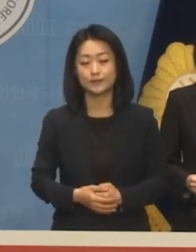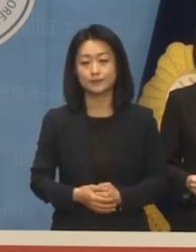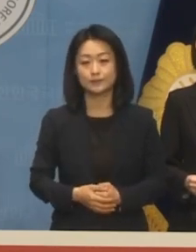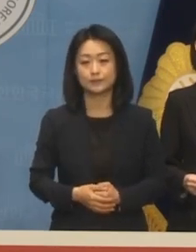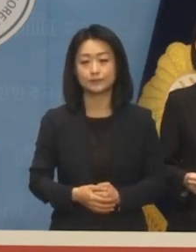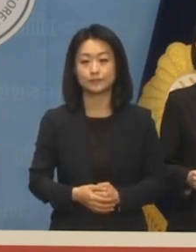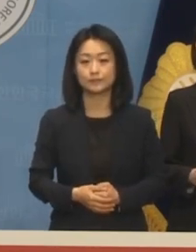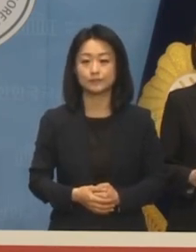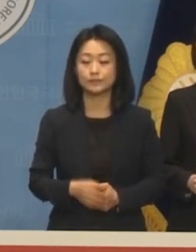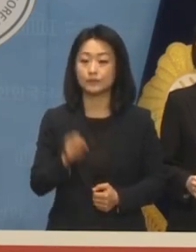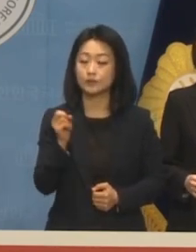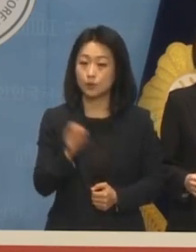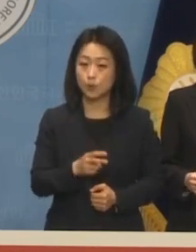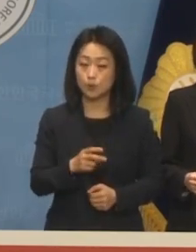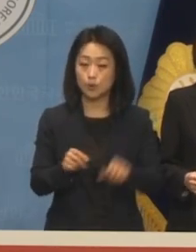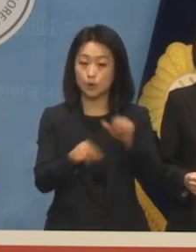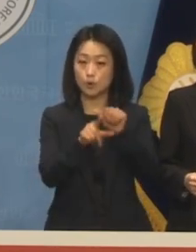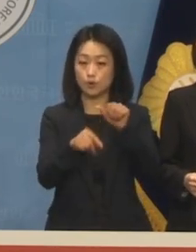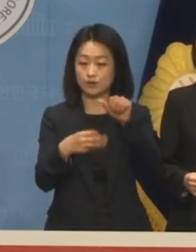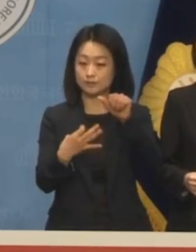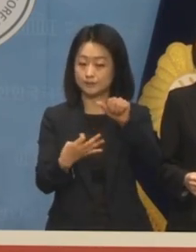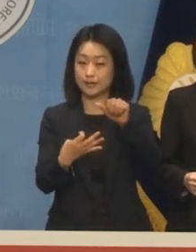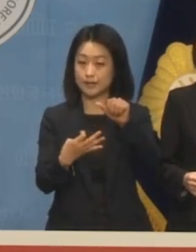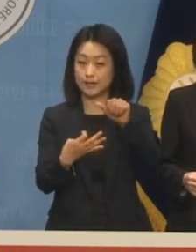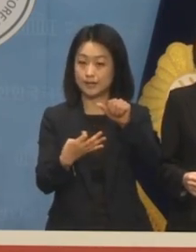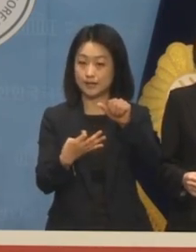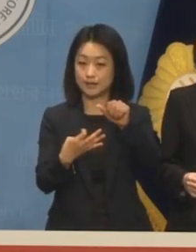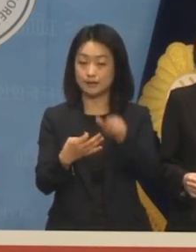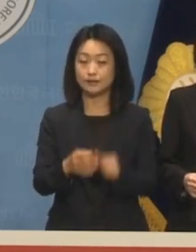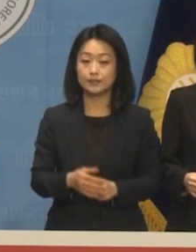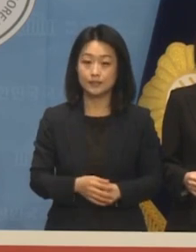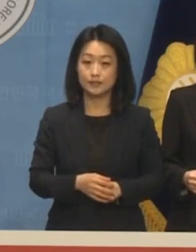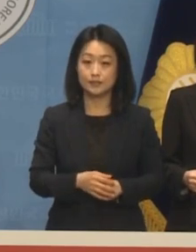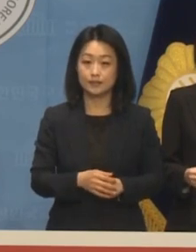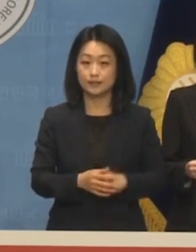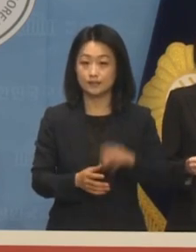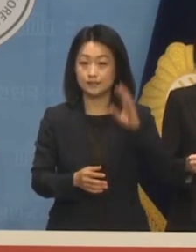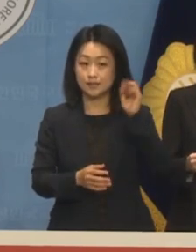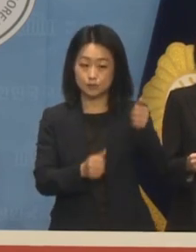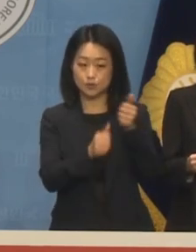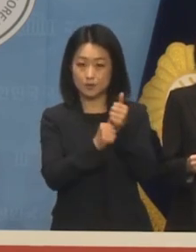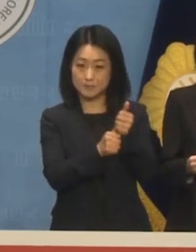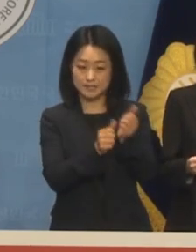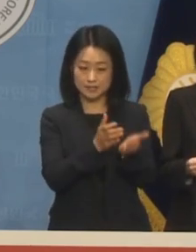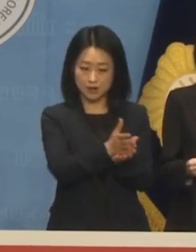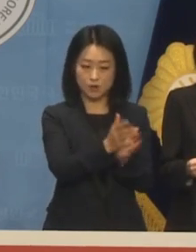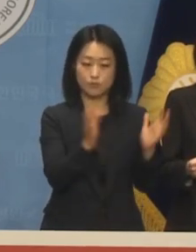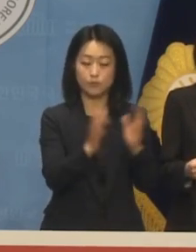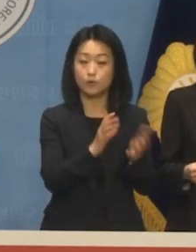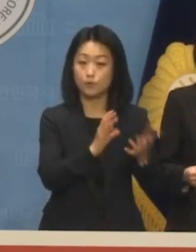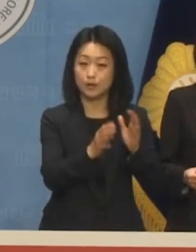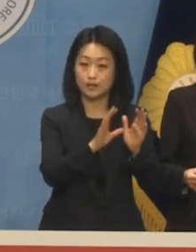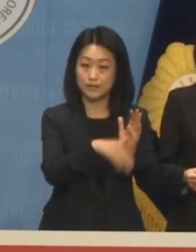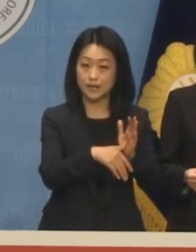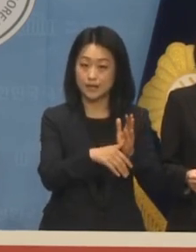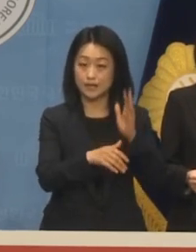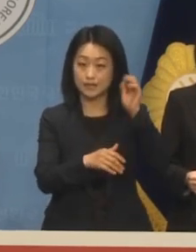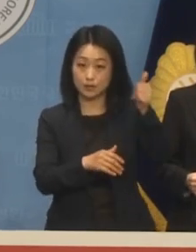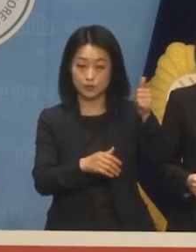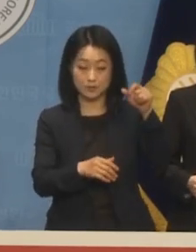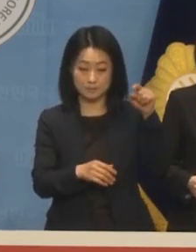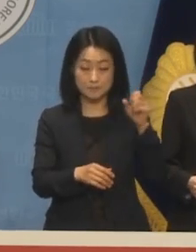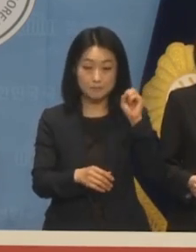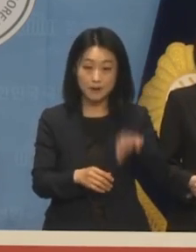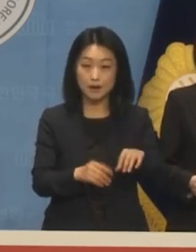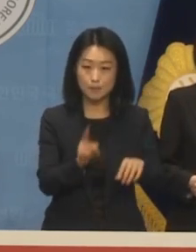했습니다 또한 5월 14일 수석비서관 회의에서 윤 대통령은 협력관계